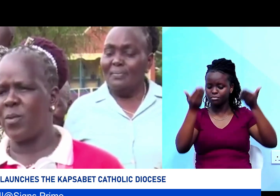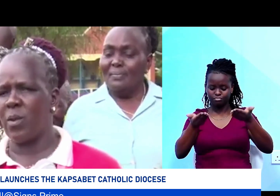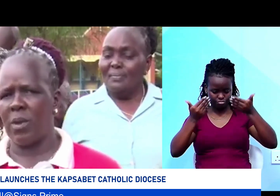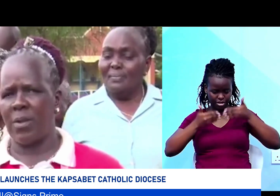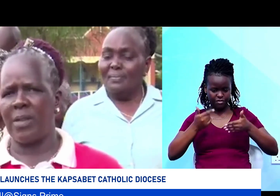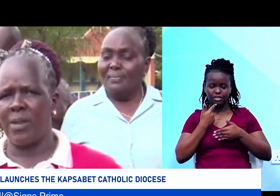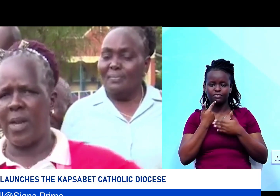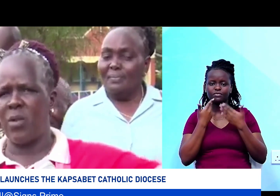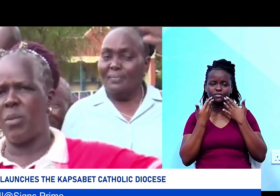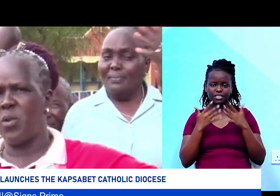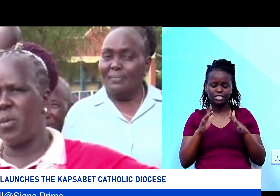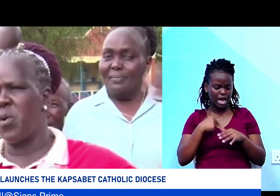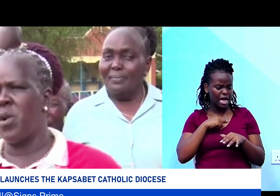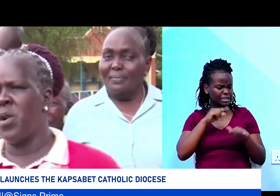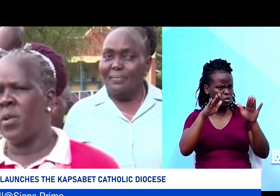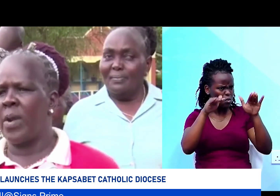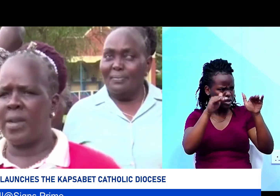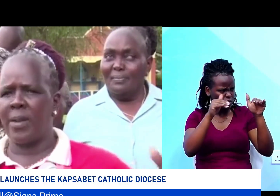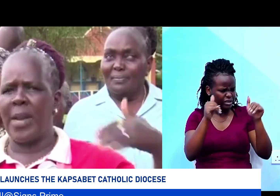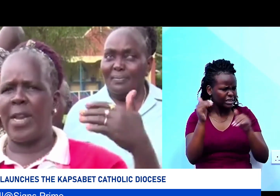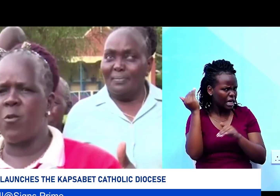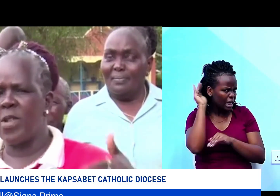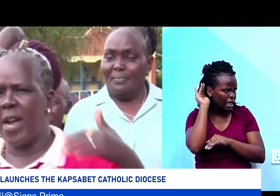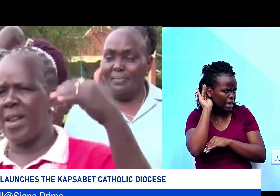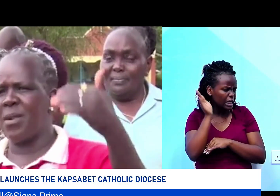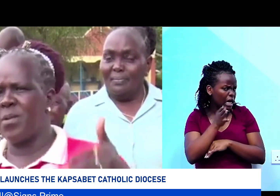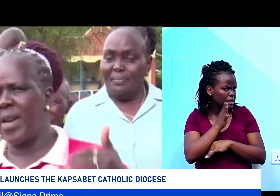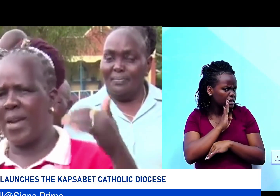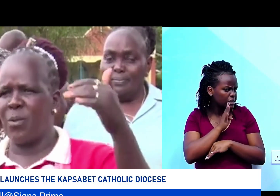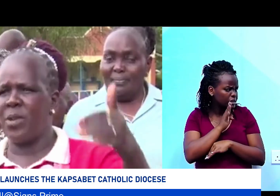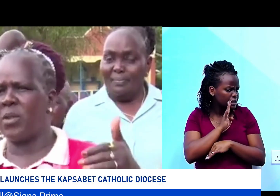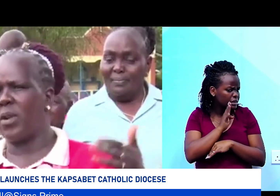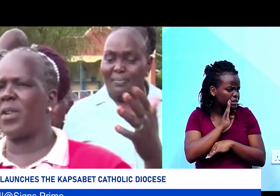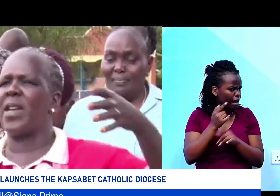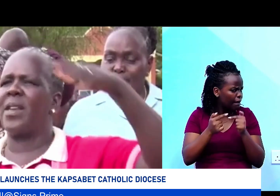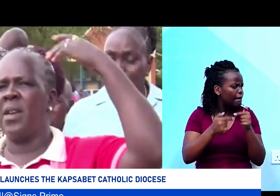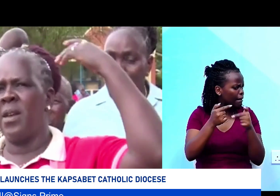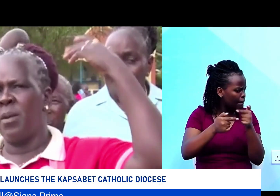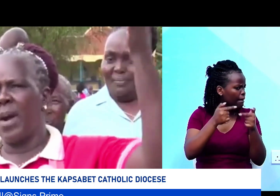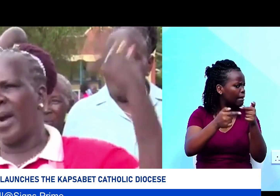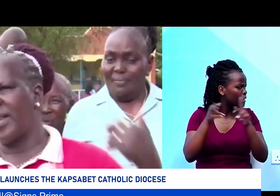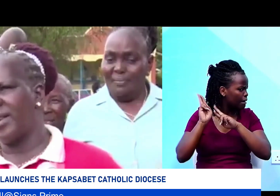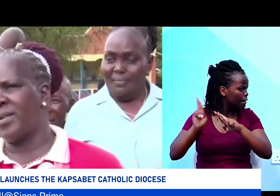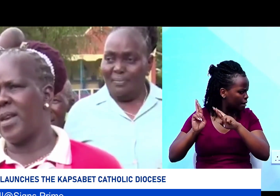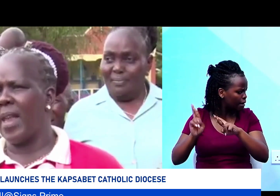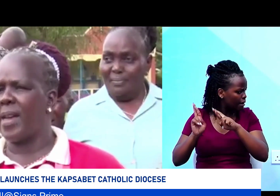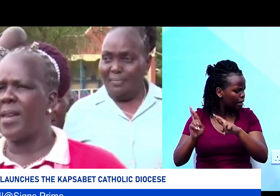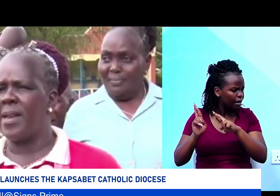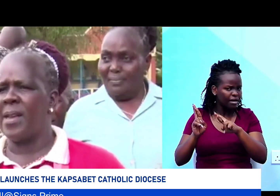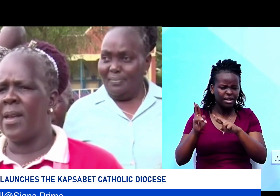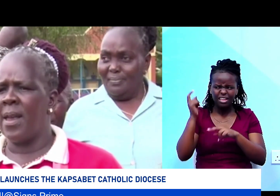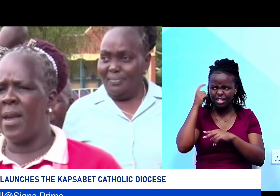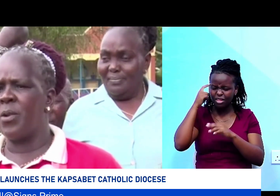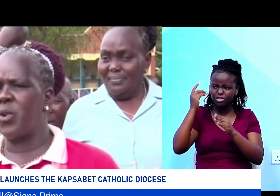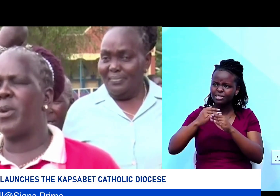Tulikuwa tunasikia nyuma huko wanasema inakuja, tukafikiria ni mpaka hata next year, lakini leo